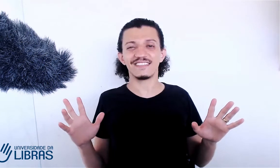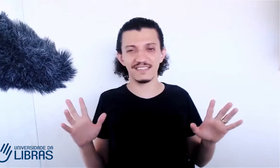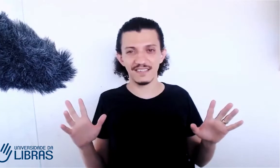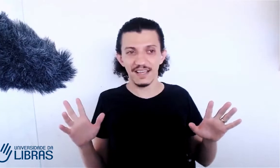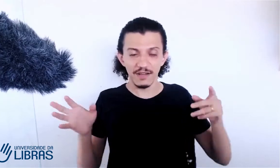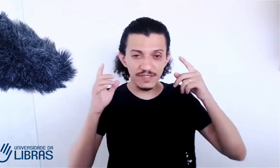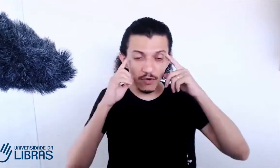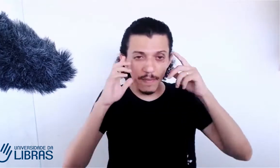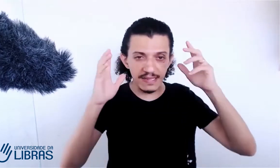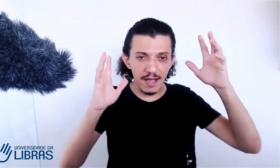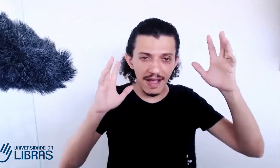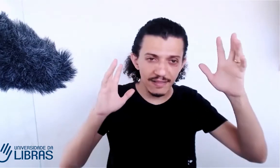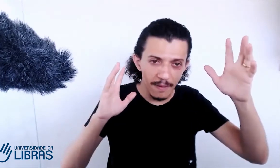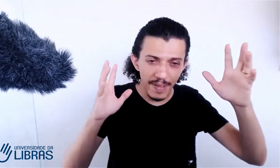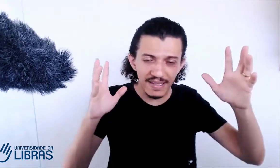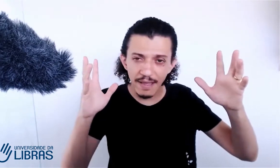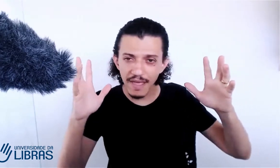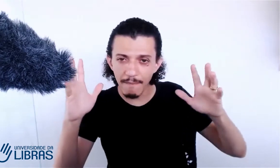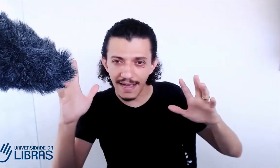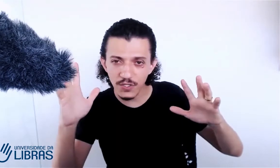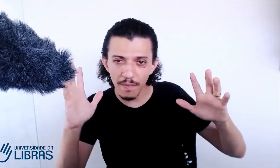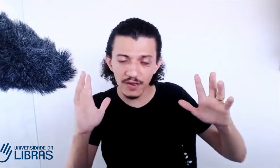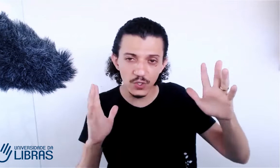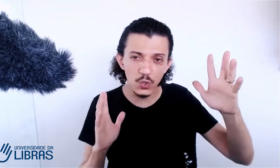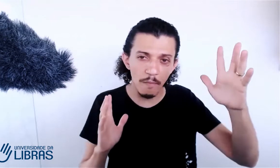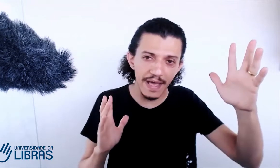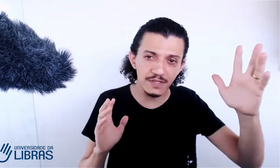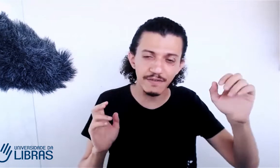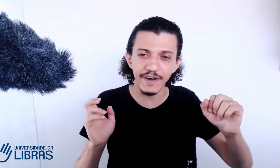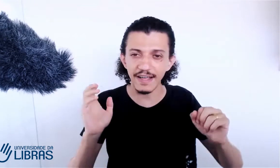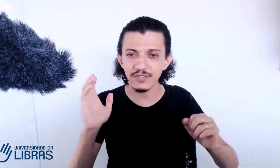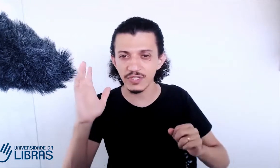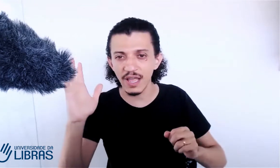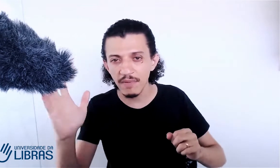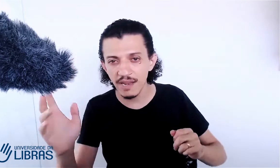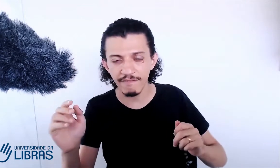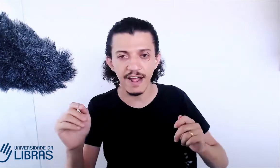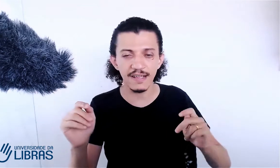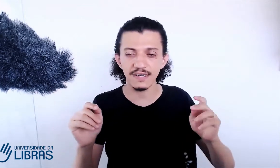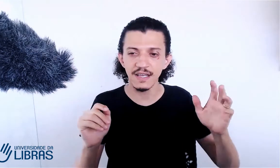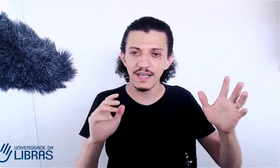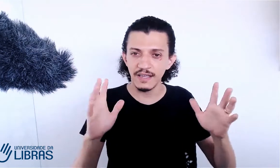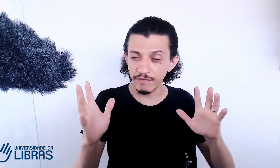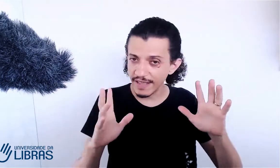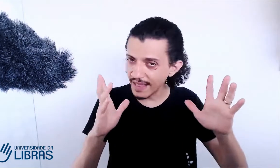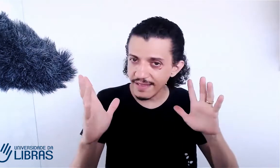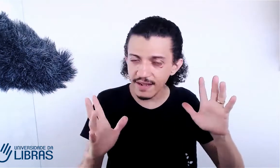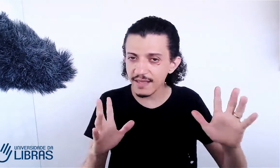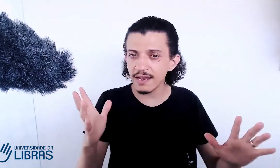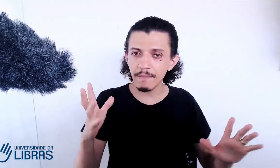frases. Então, você começa a perceber mais ou menos onde começa uma frase, onde termina a frase, e tu vai entendendo aquilo ali mais